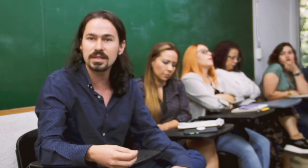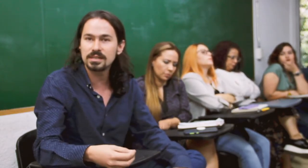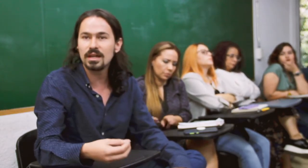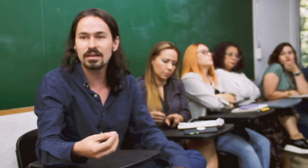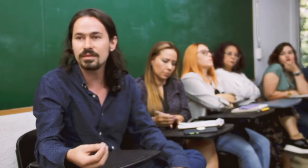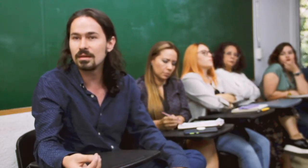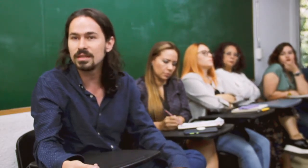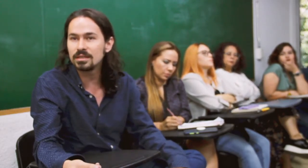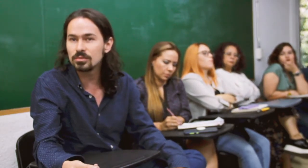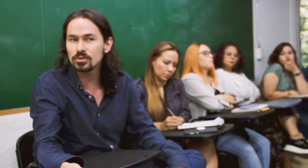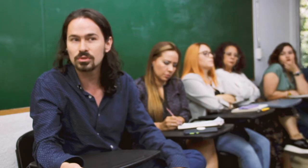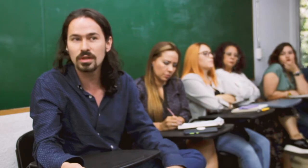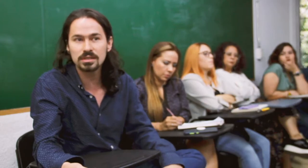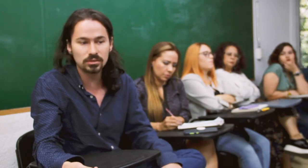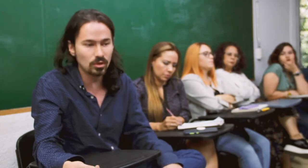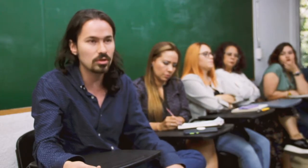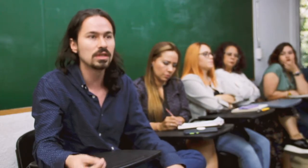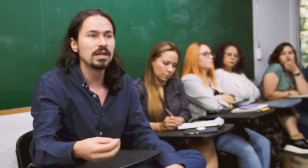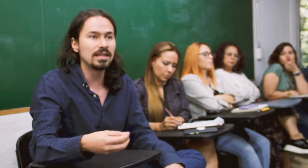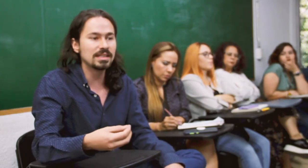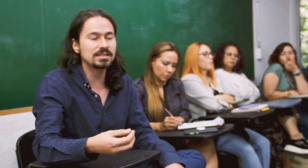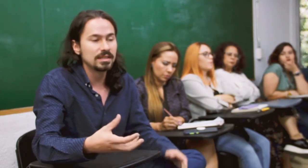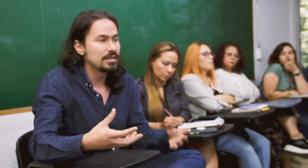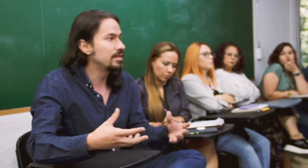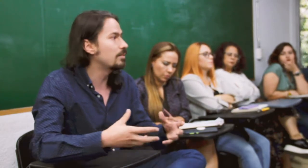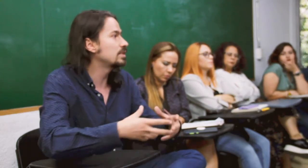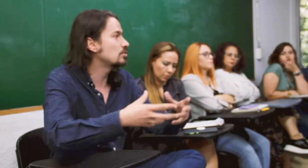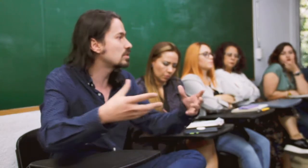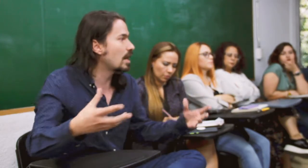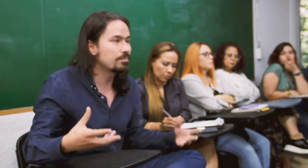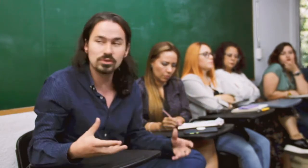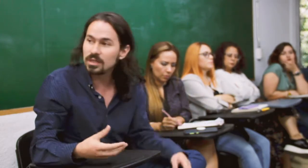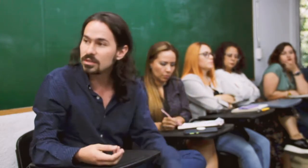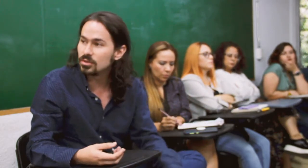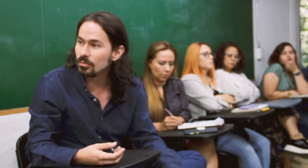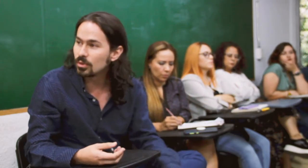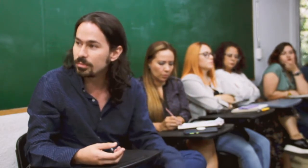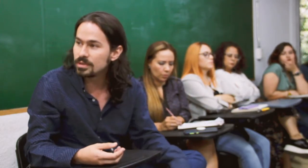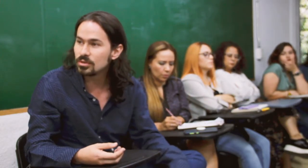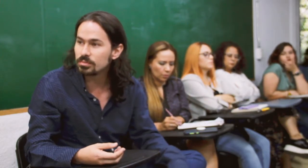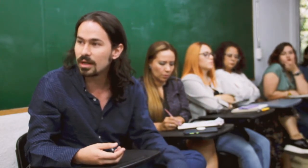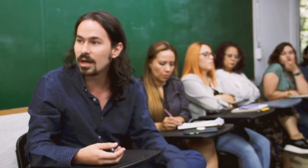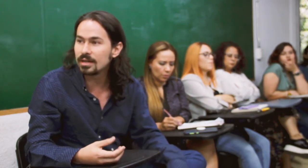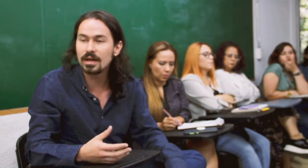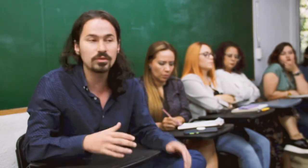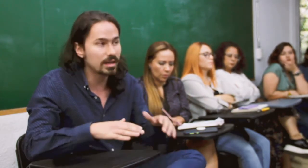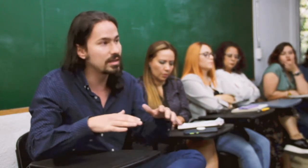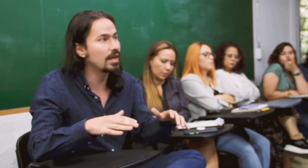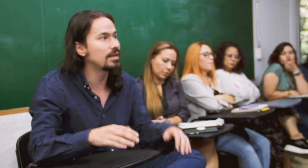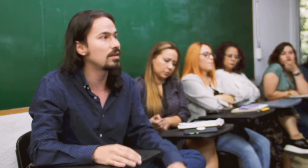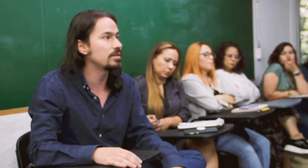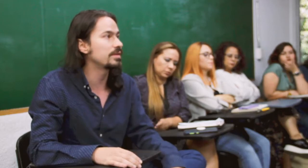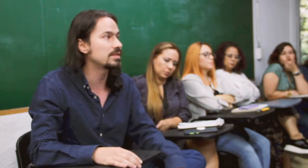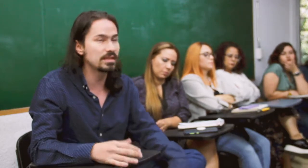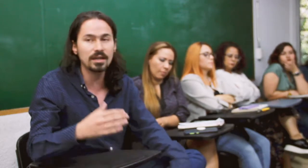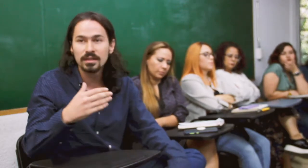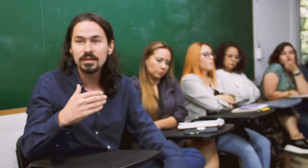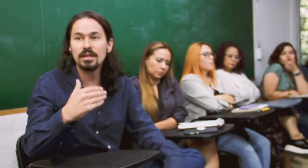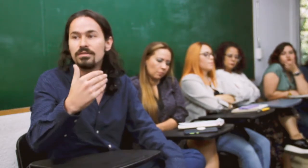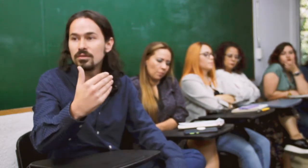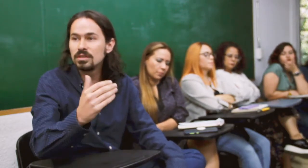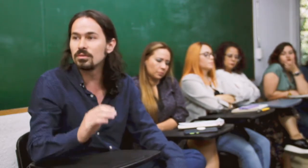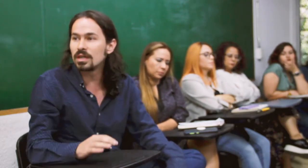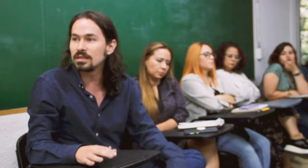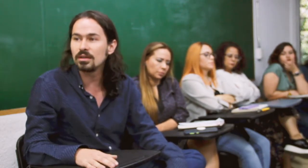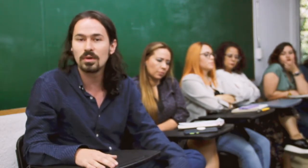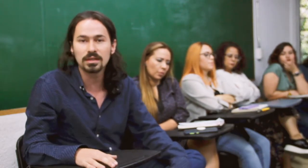la diversidad que finalmente somos todas y todos, esos campos de acción propicios para generar una equidad en la universidad y el